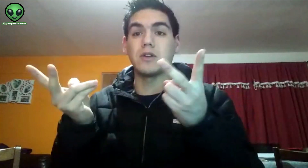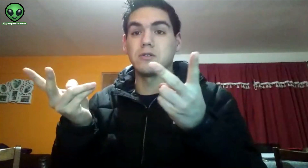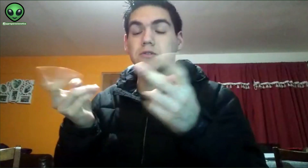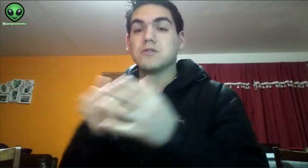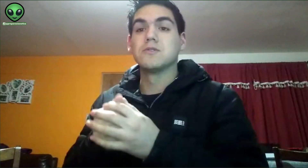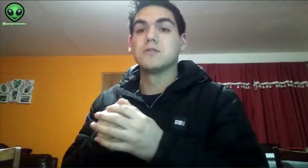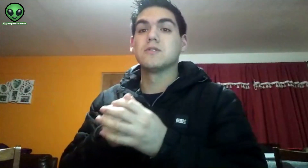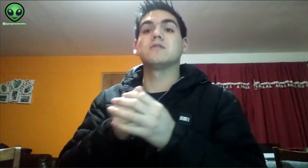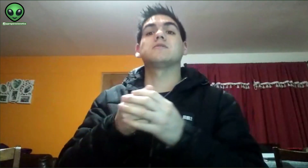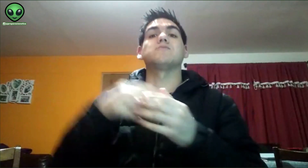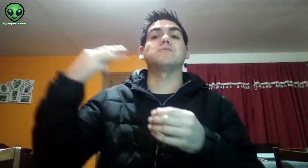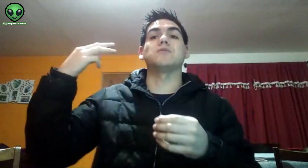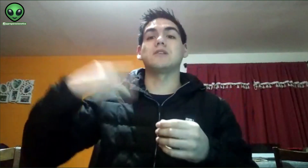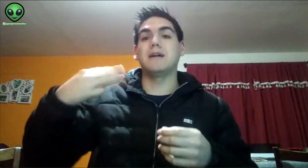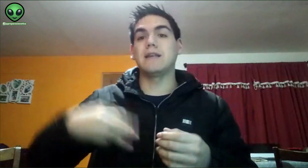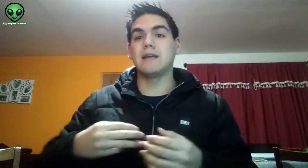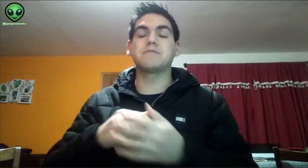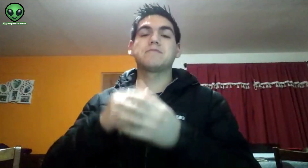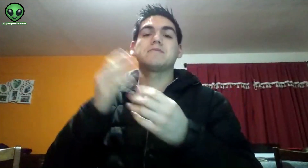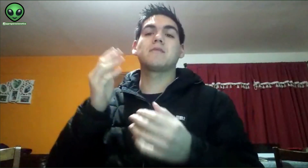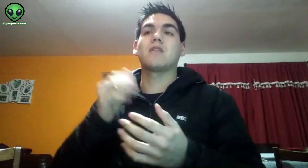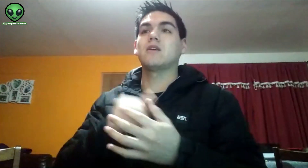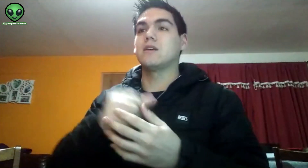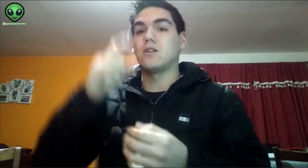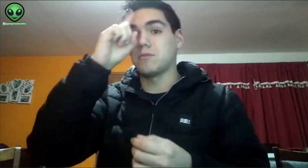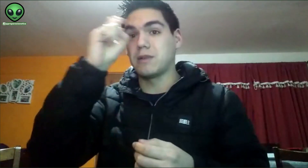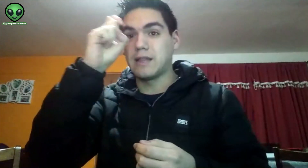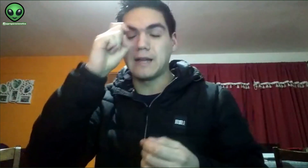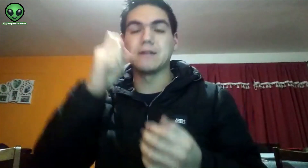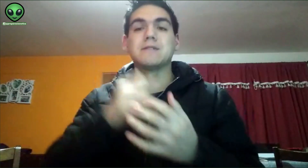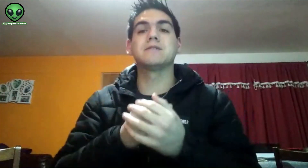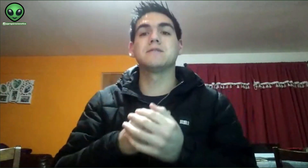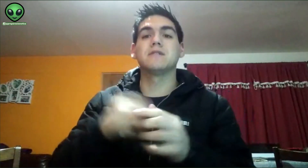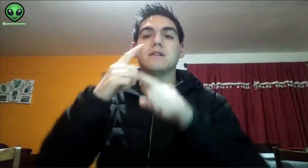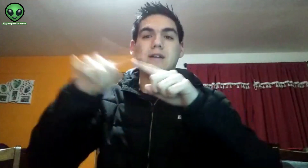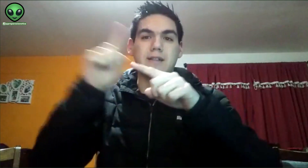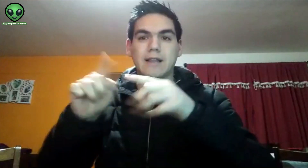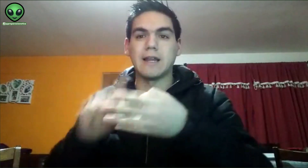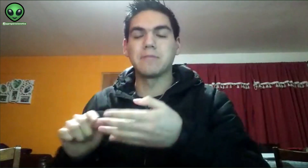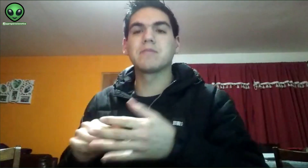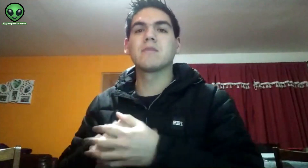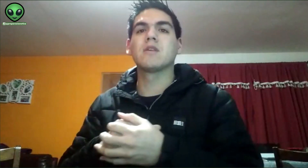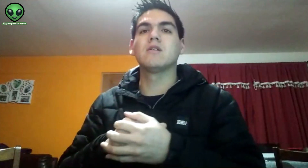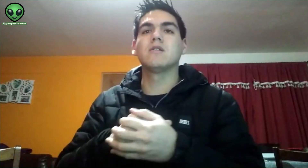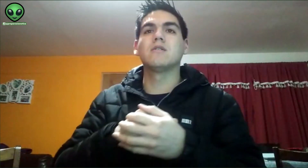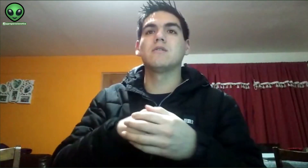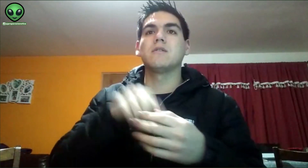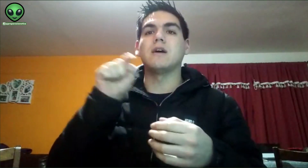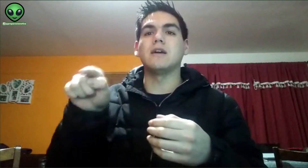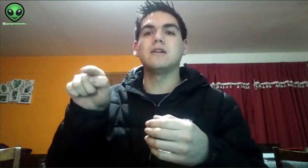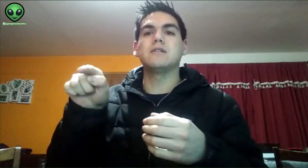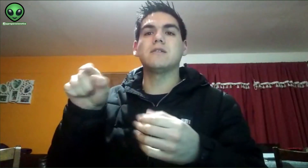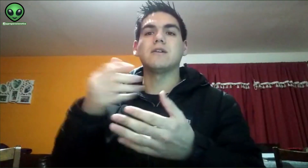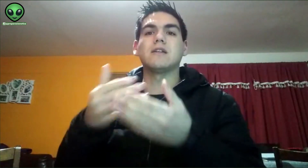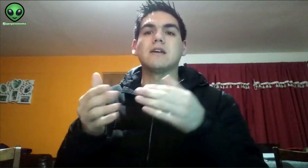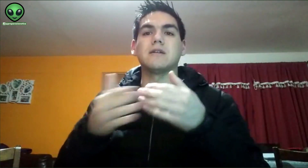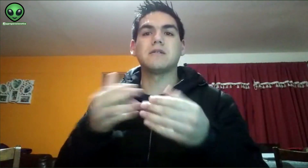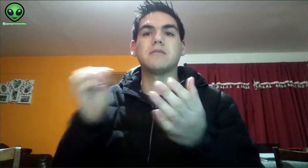públicos, municipalidad, hospital, etc. Ahí donde